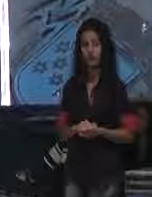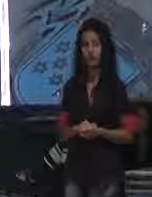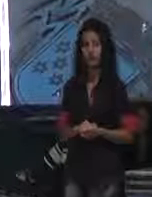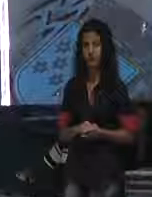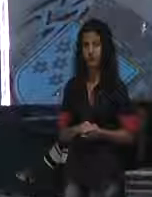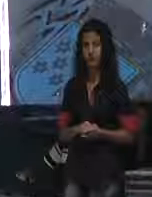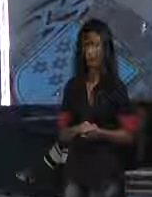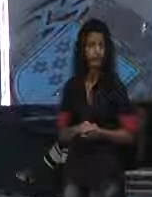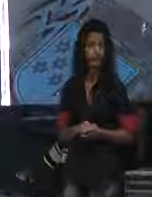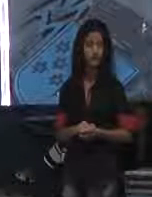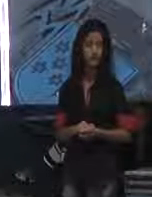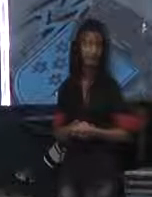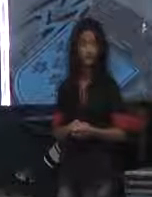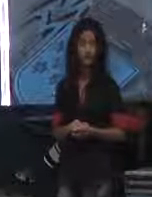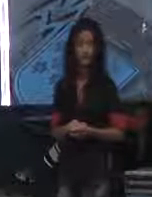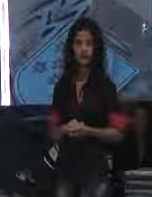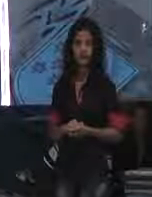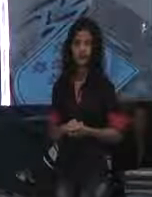tratamento fora de domicílio.